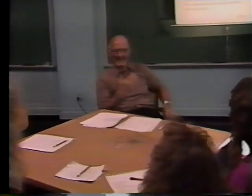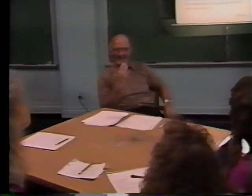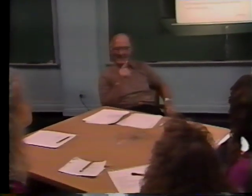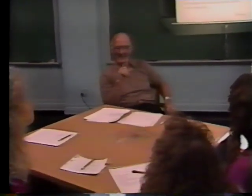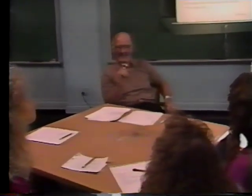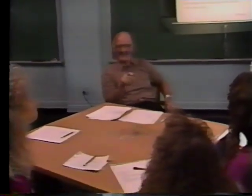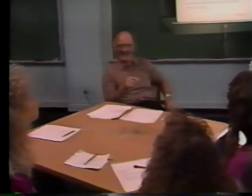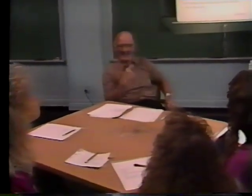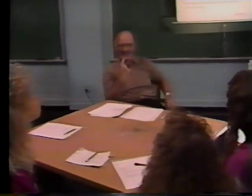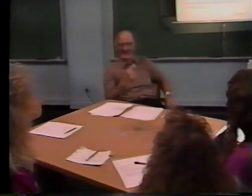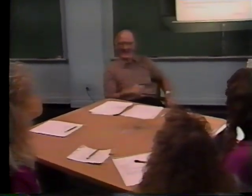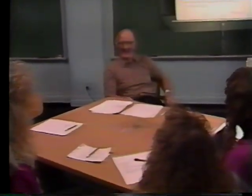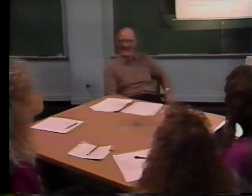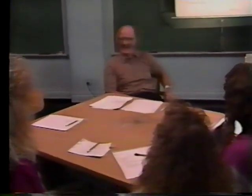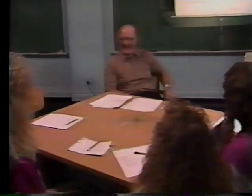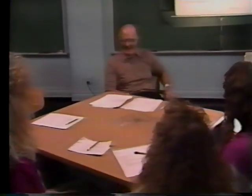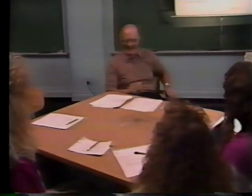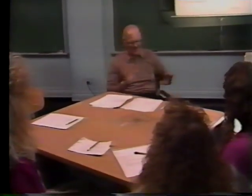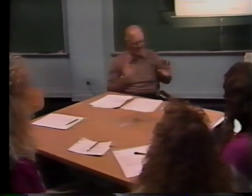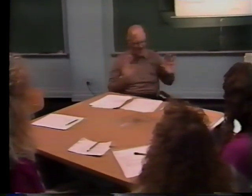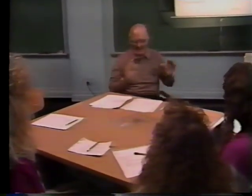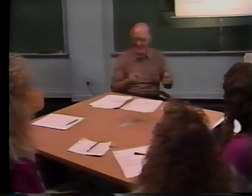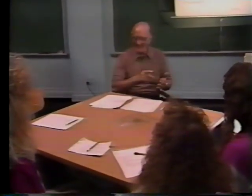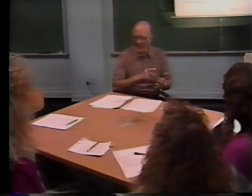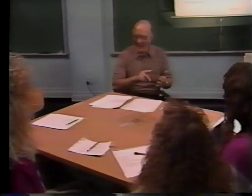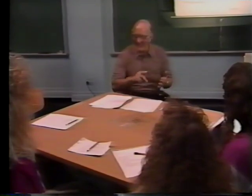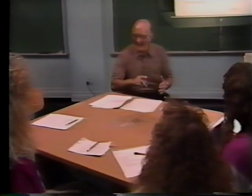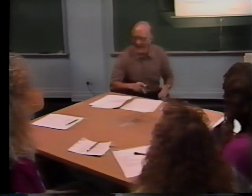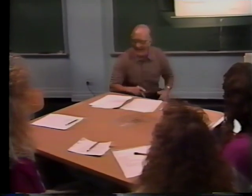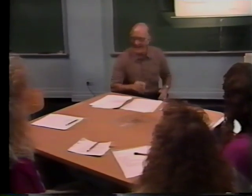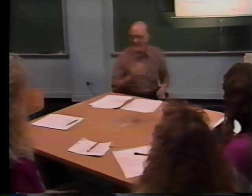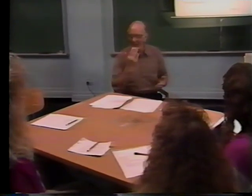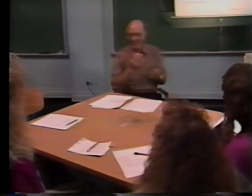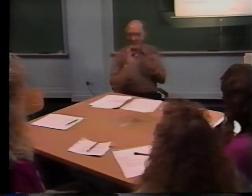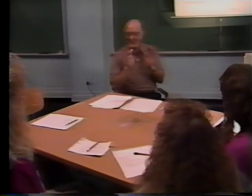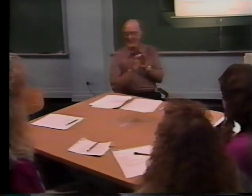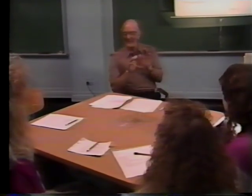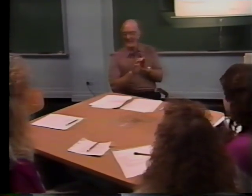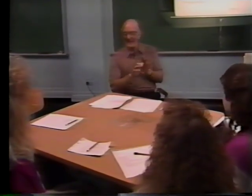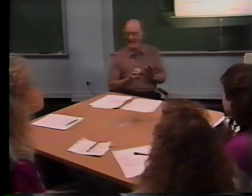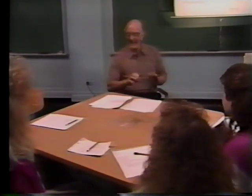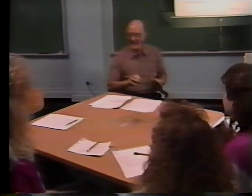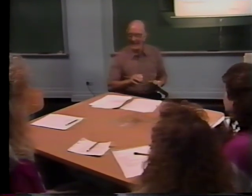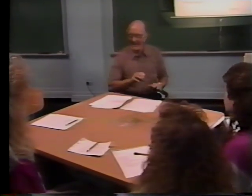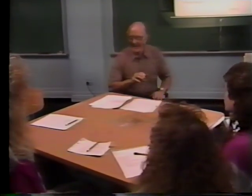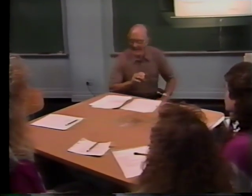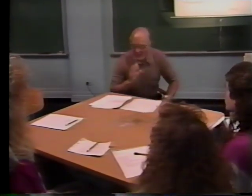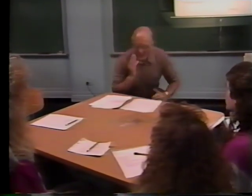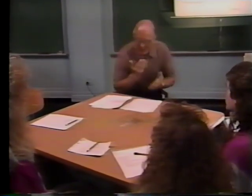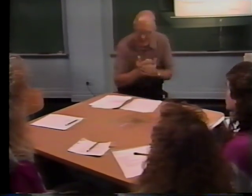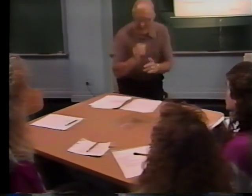Good confidence. Marvelous poem. Good pictures. Good